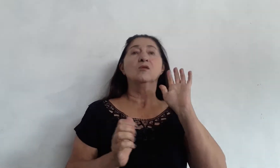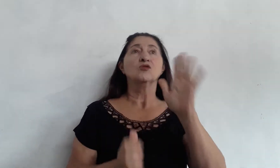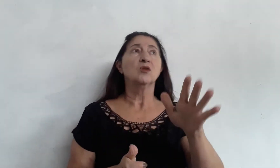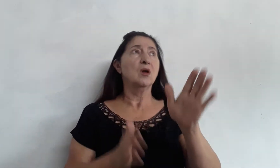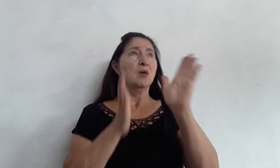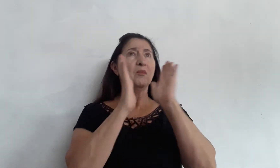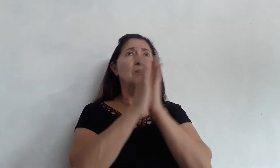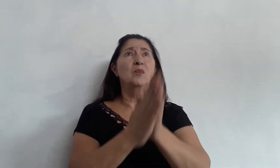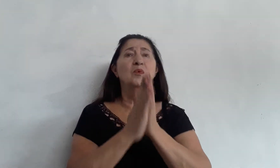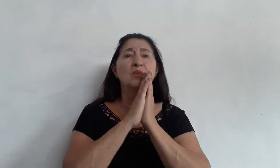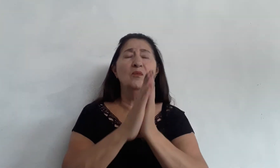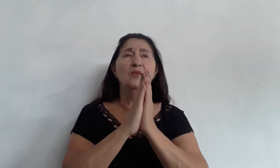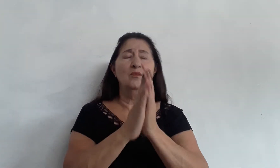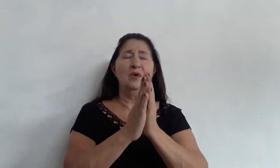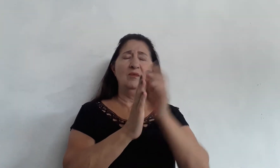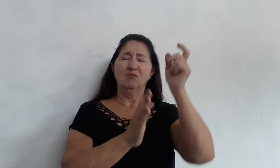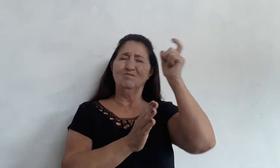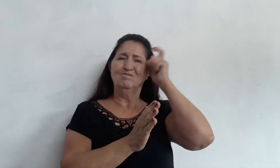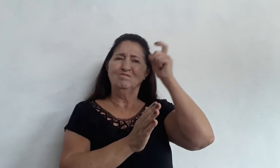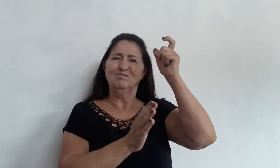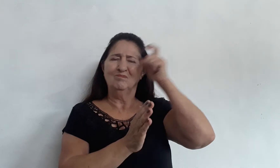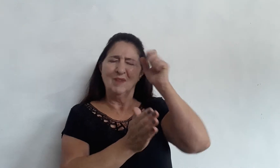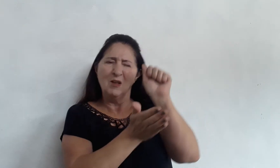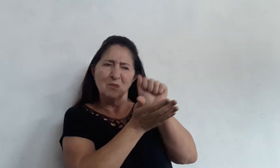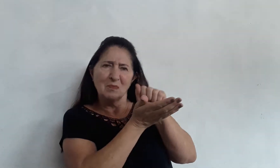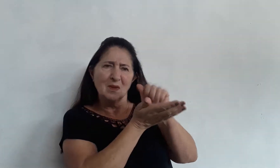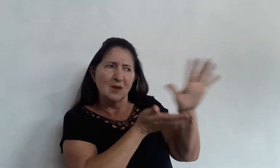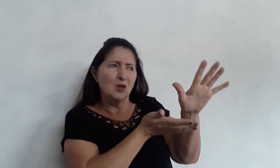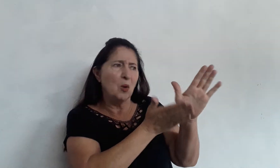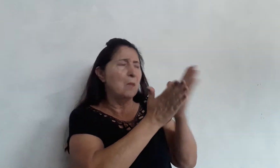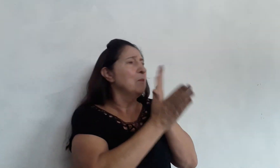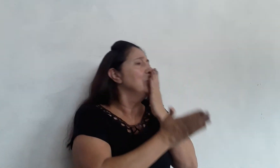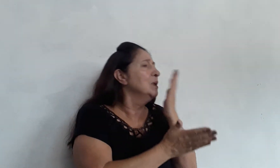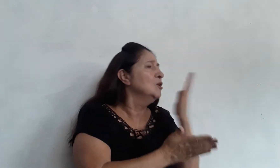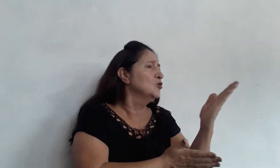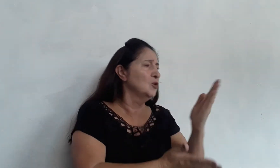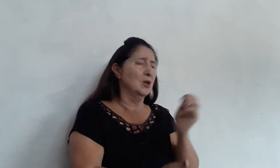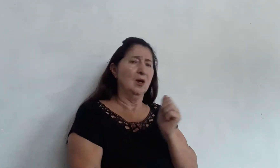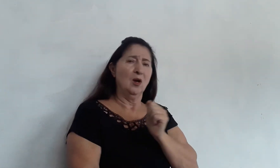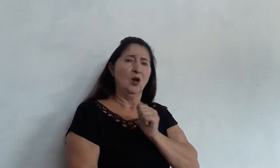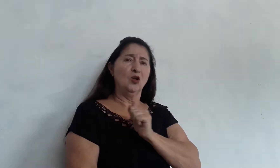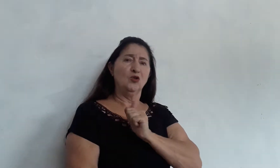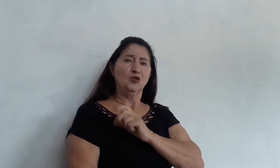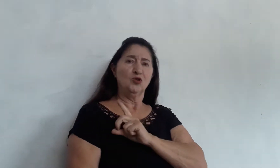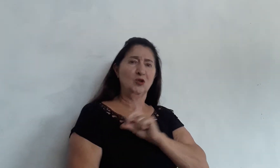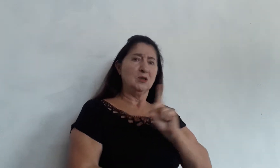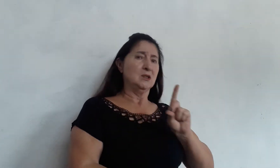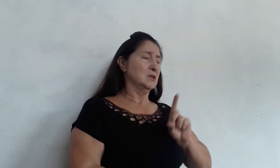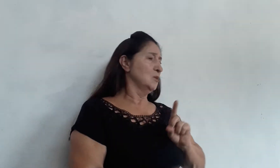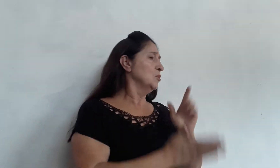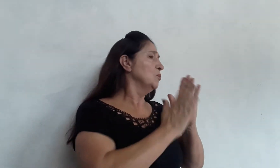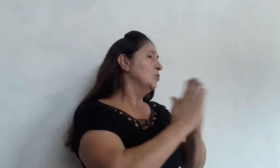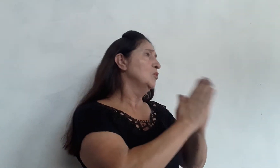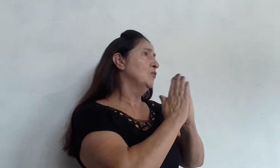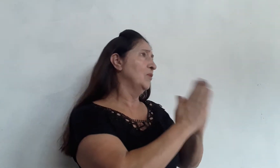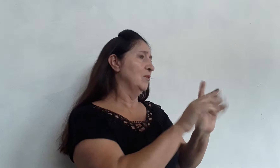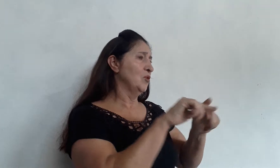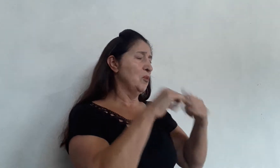espírito, mas eles não conseguiram." Jesus disse: "Ó geração incrédula, até quando estarei